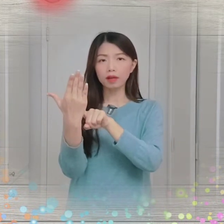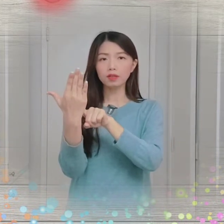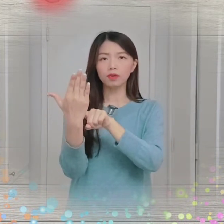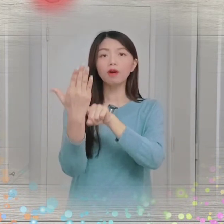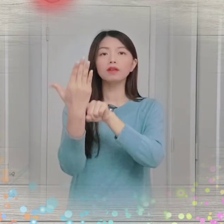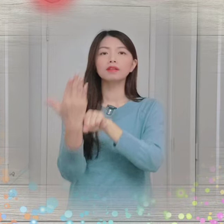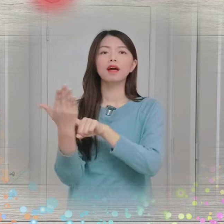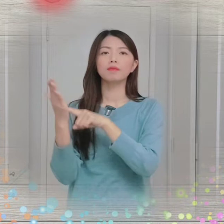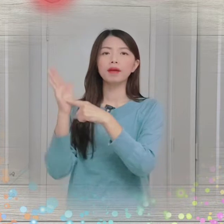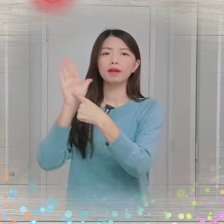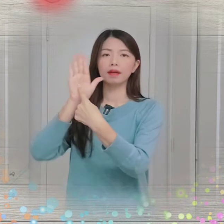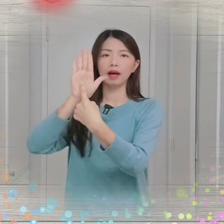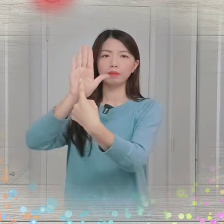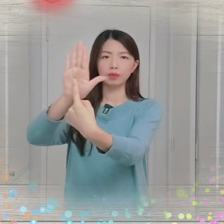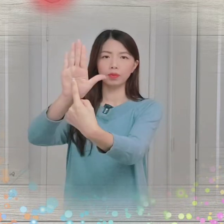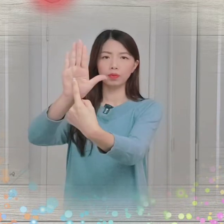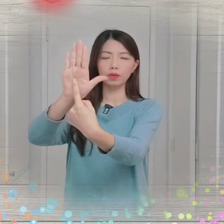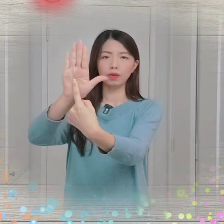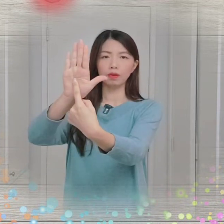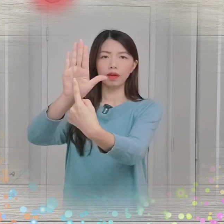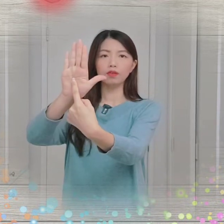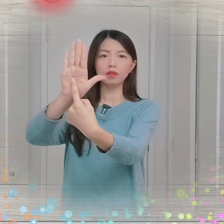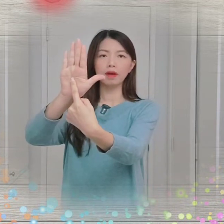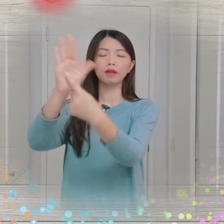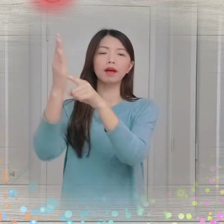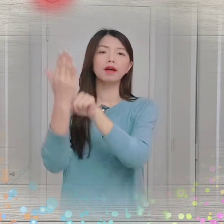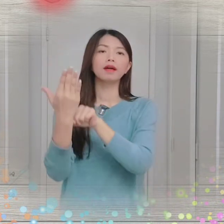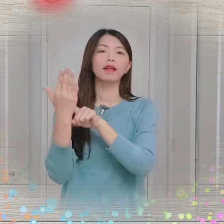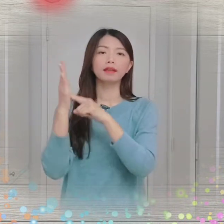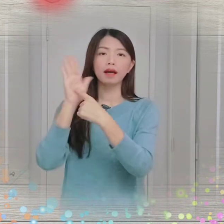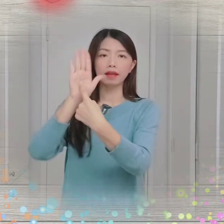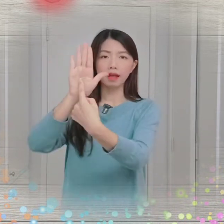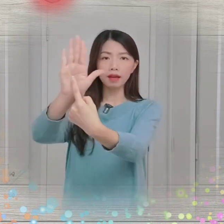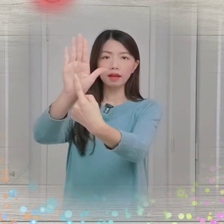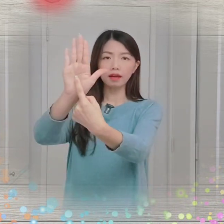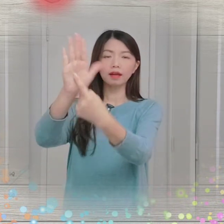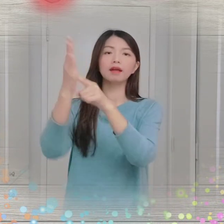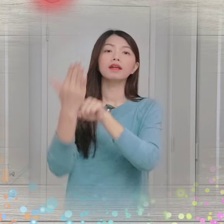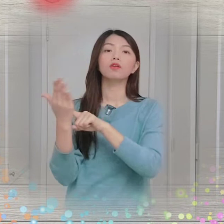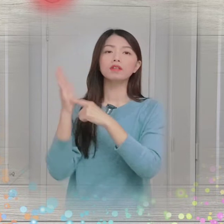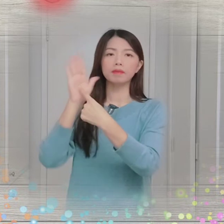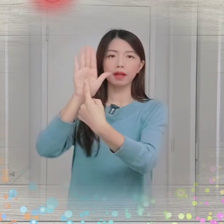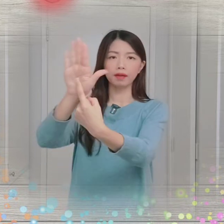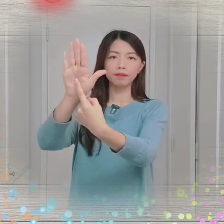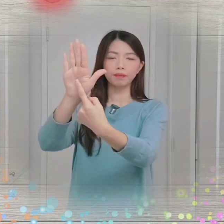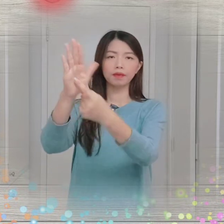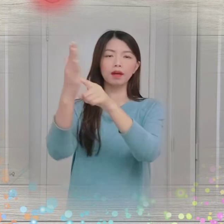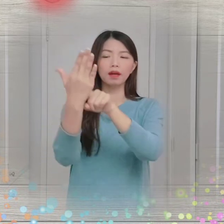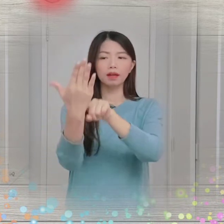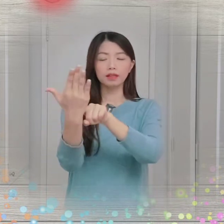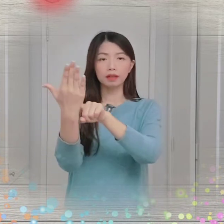보게 하시고요. 그 다음에 앞으로 이렇게 해주시면 나타내다 이런 뜻입니다.